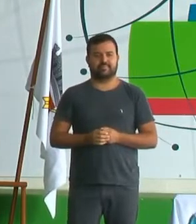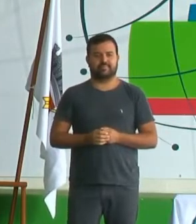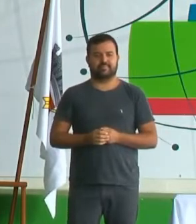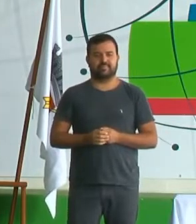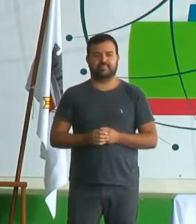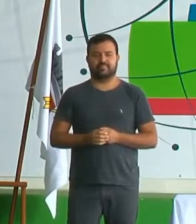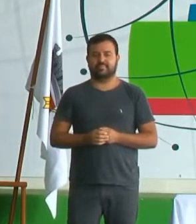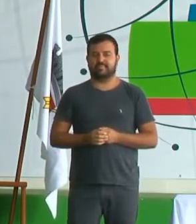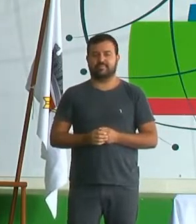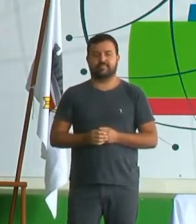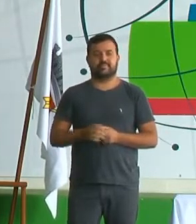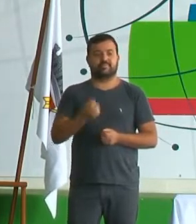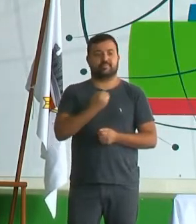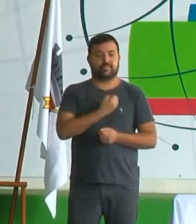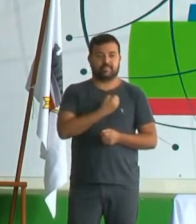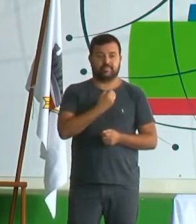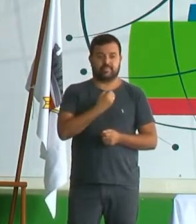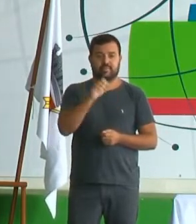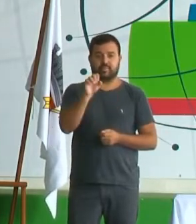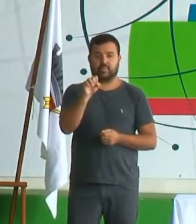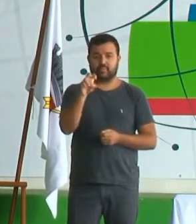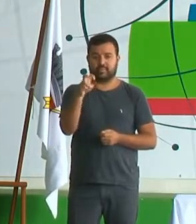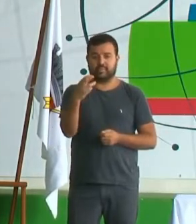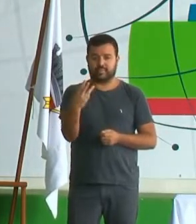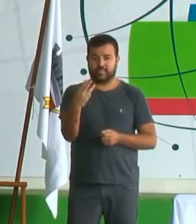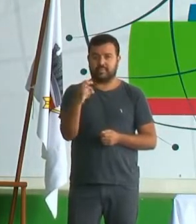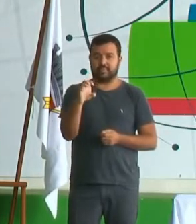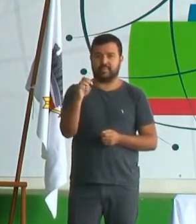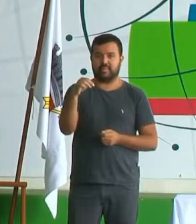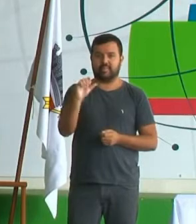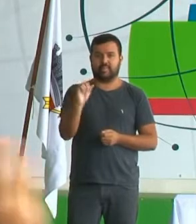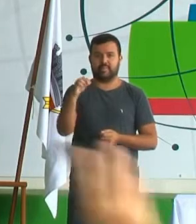Número 33, Emanuel Nardotto.